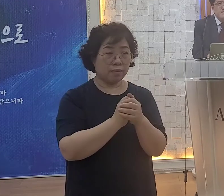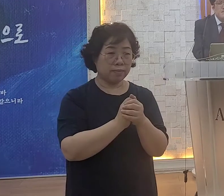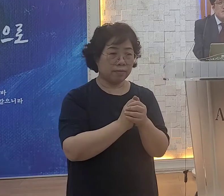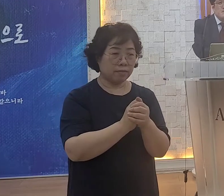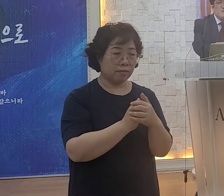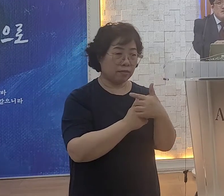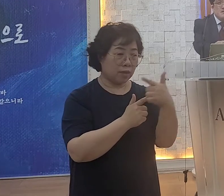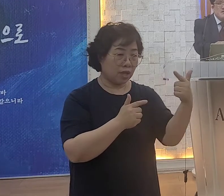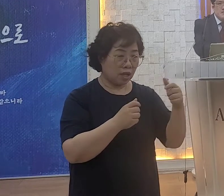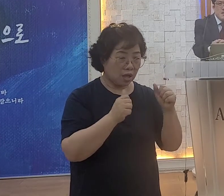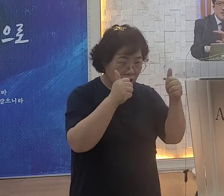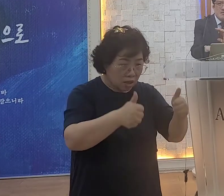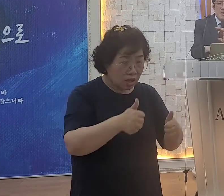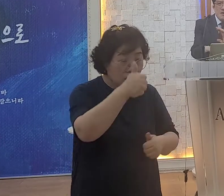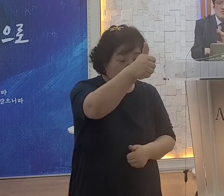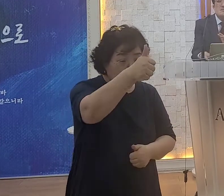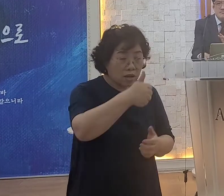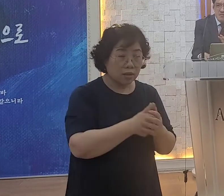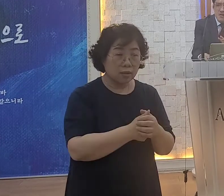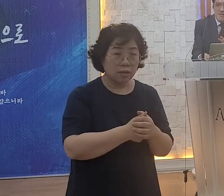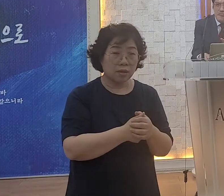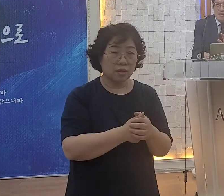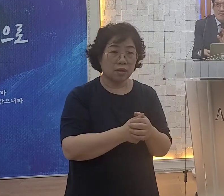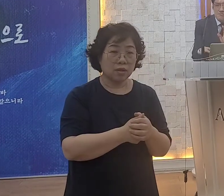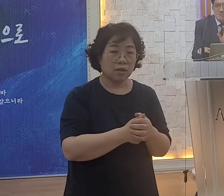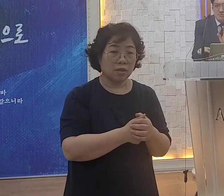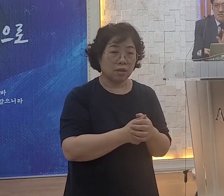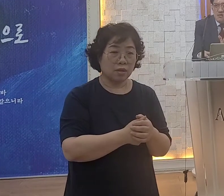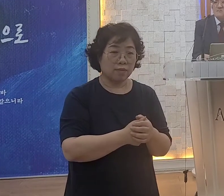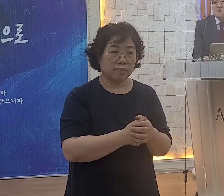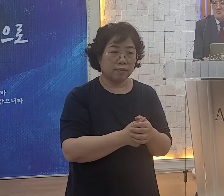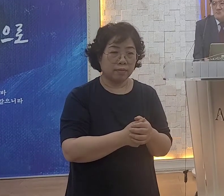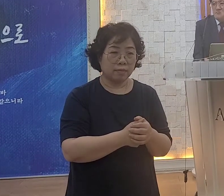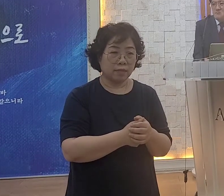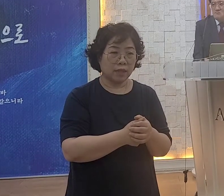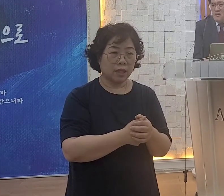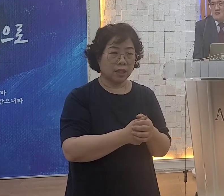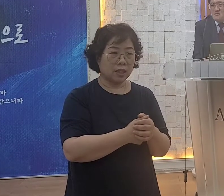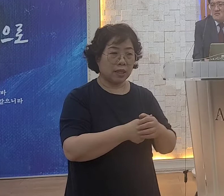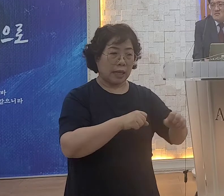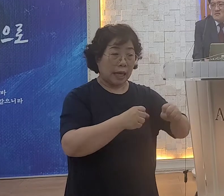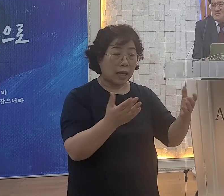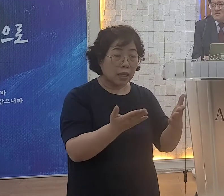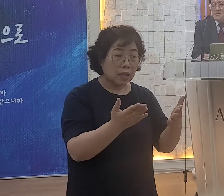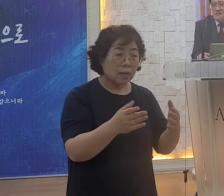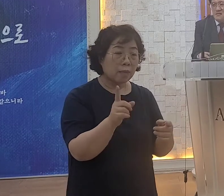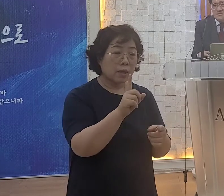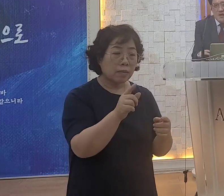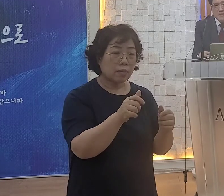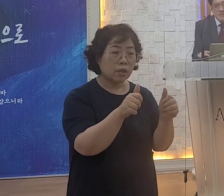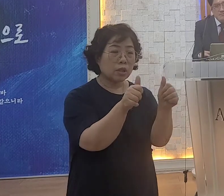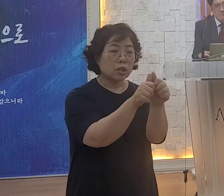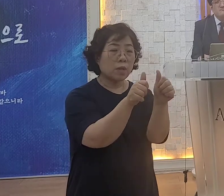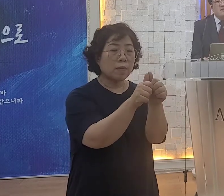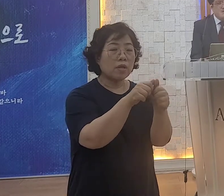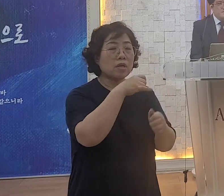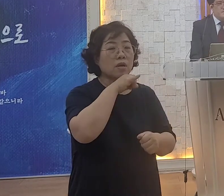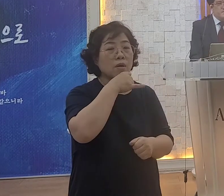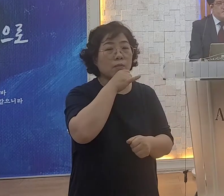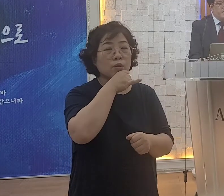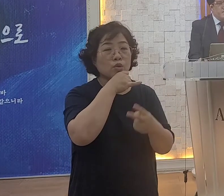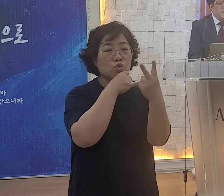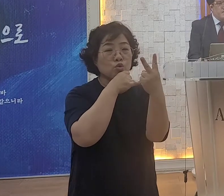제사장이 이게 이제 그날의 의식입니다. 숫 염소 2마리를 이렇게 딱